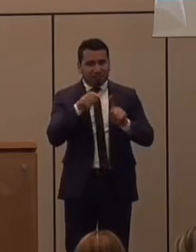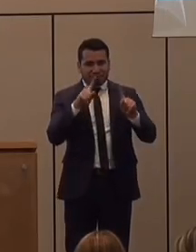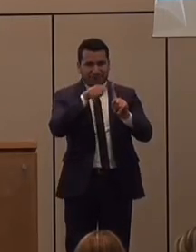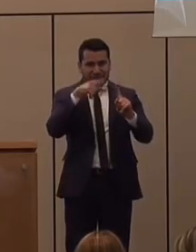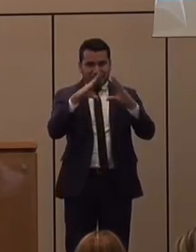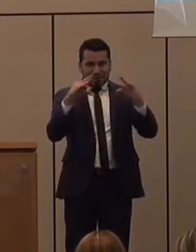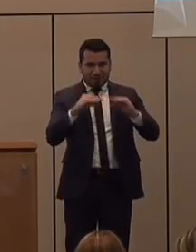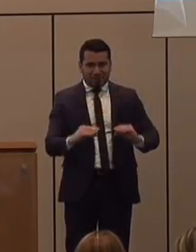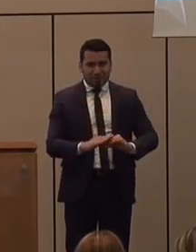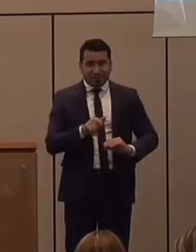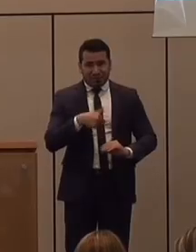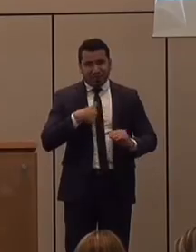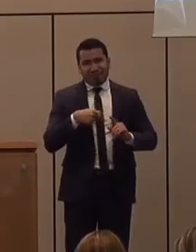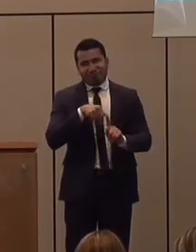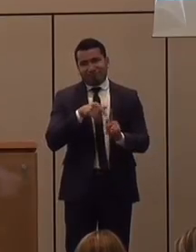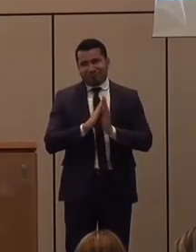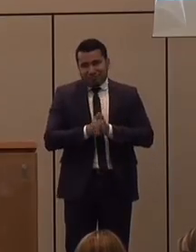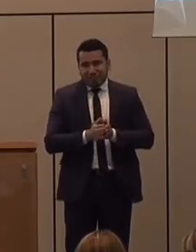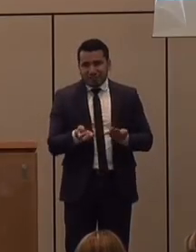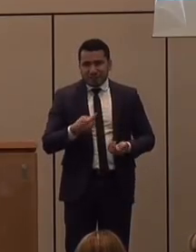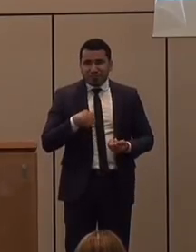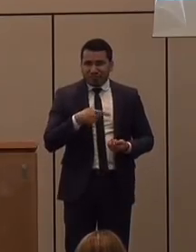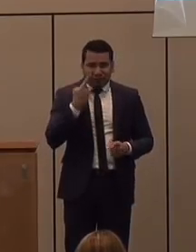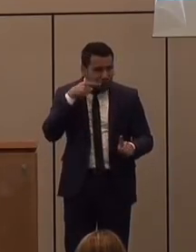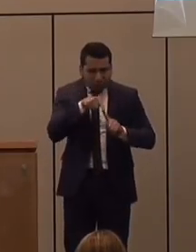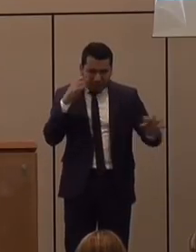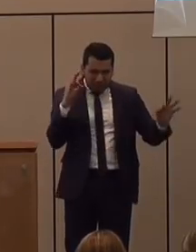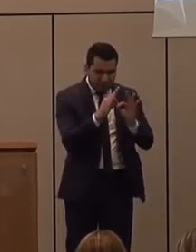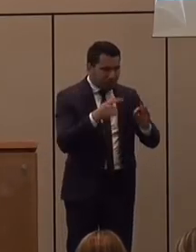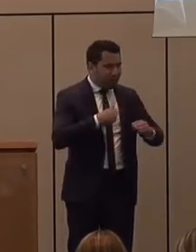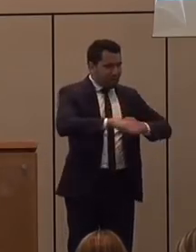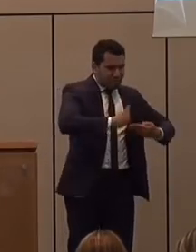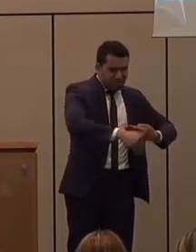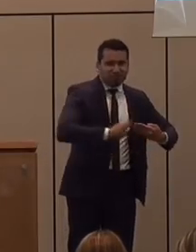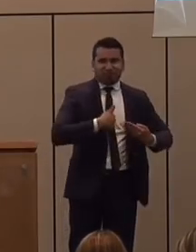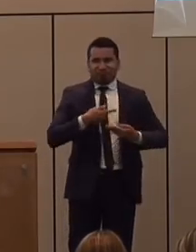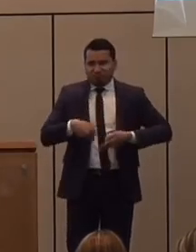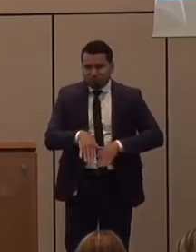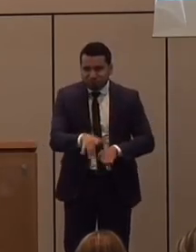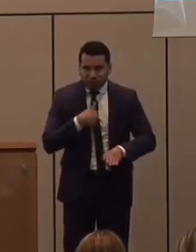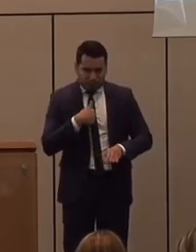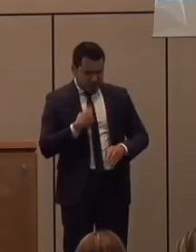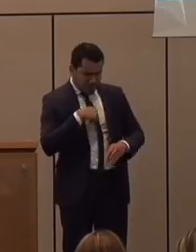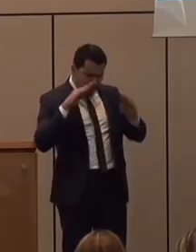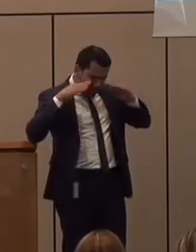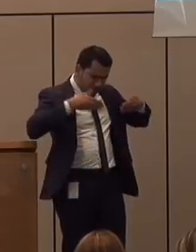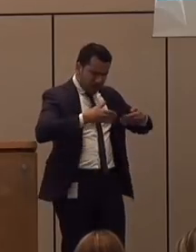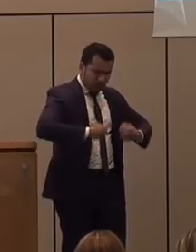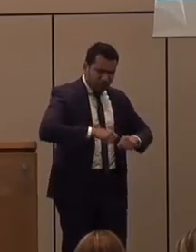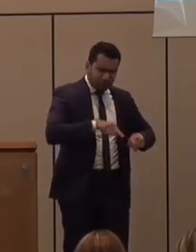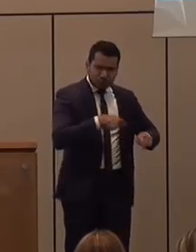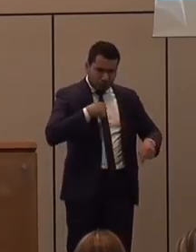muy puntual de textil y confecciones porque queremos que ahí hay que hacer un esfuerzo aún mayor en el lo